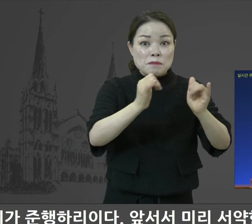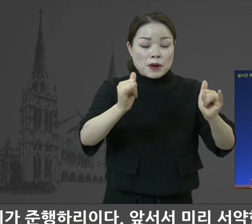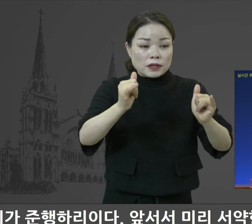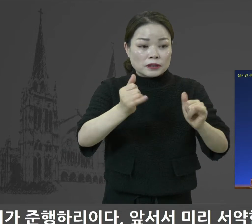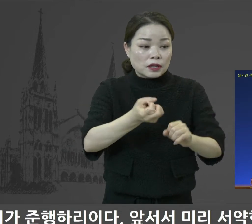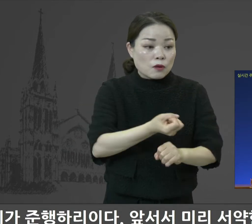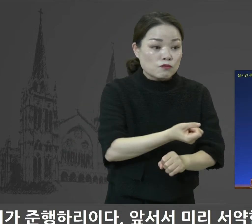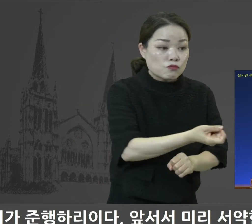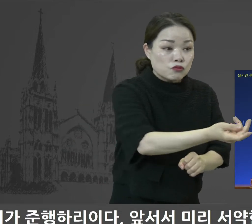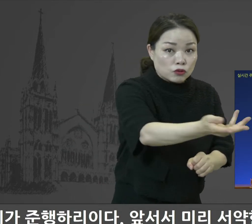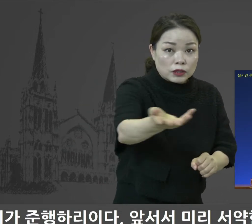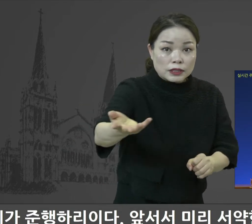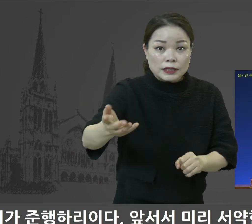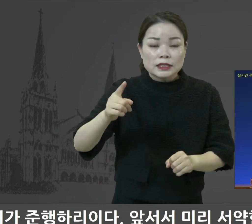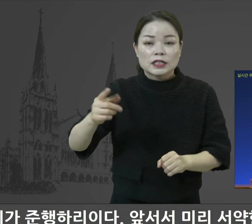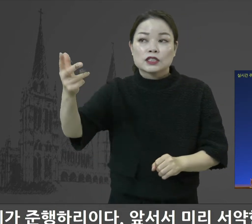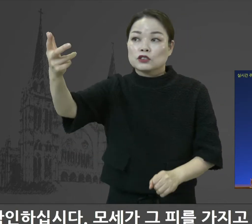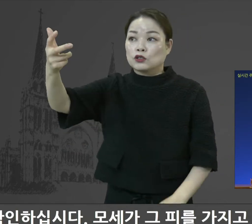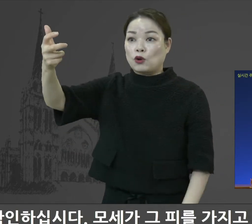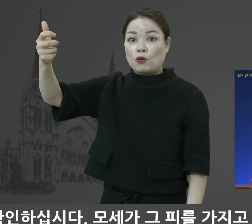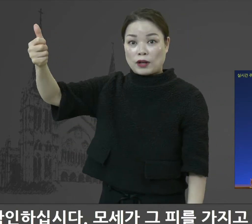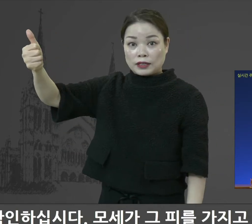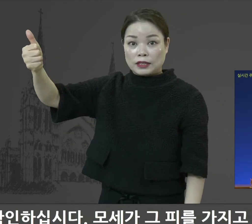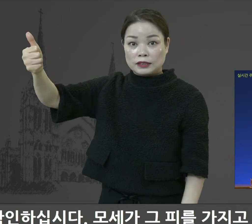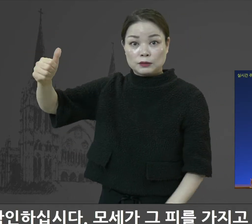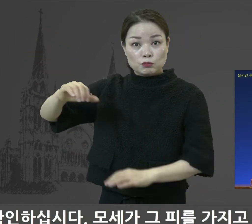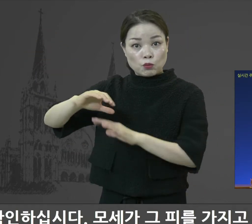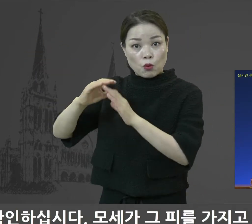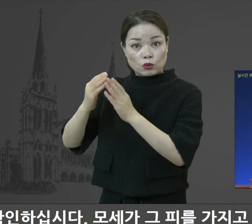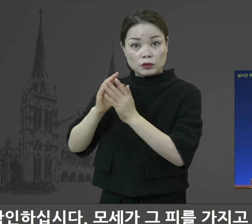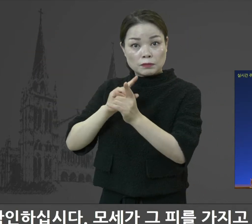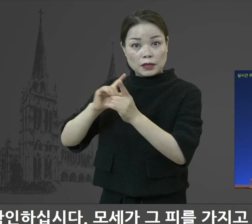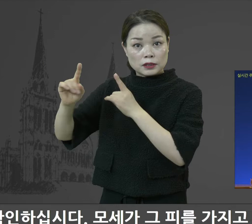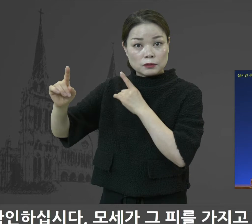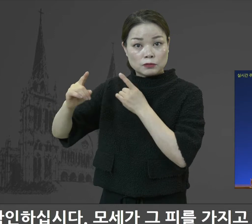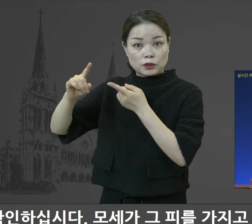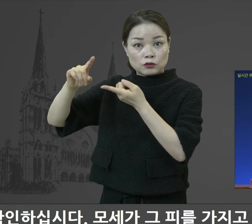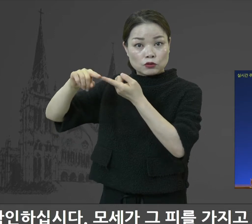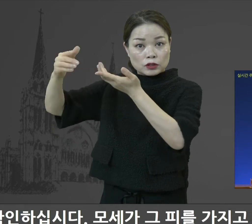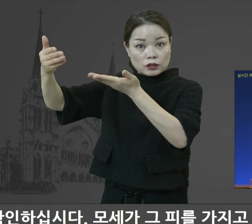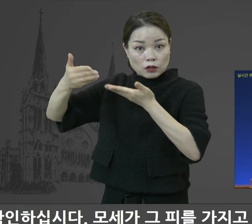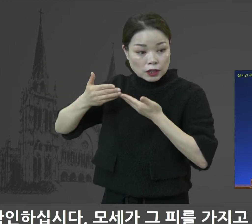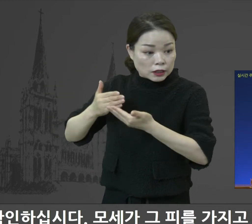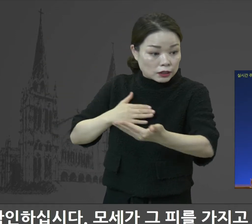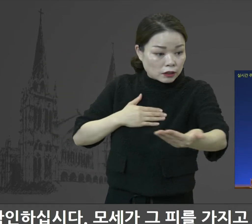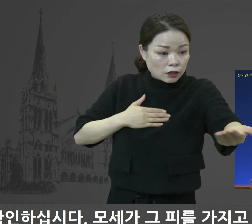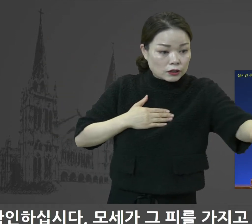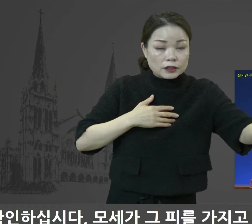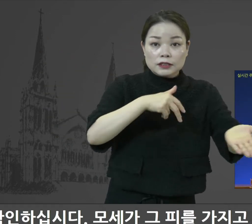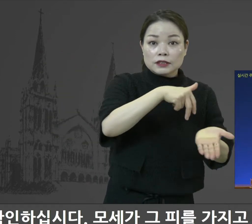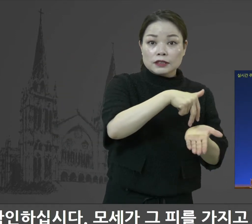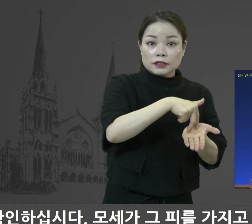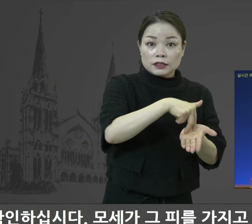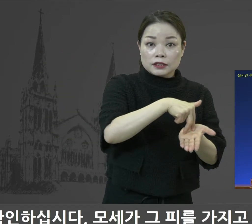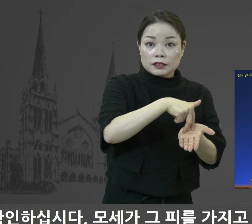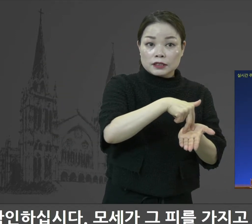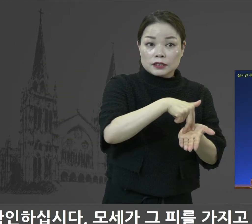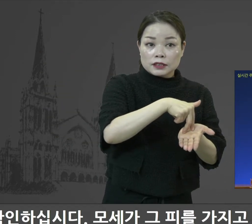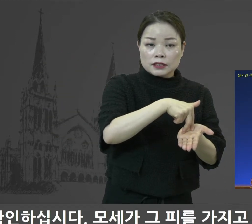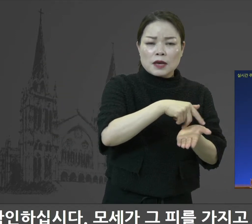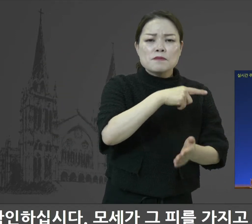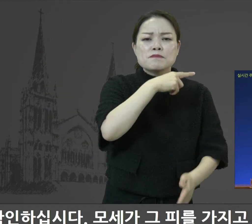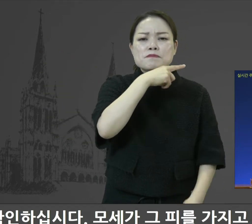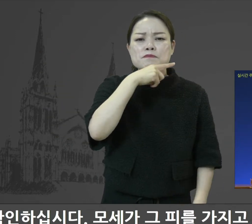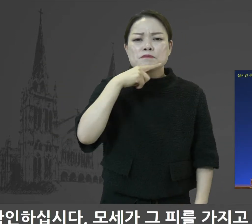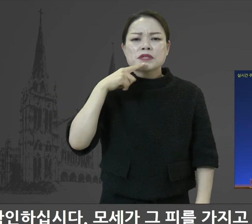뿌리며 이르되 이는 여호와께서 이 모든 말씀에 대하여 너희와 세우시는